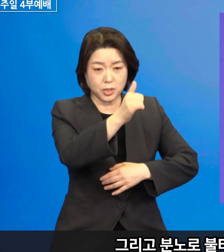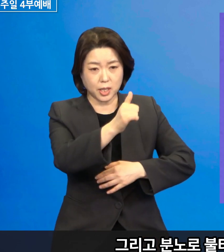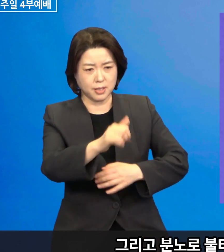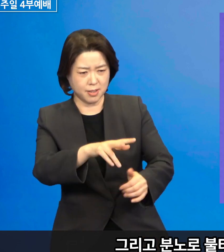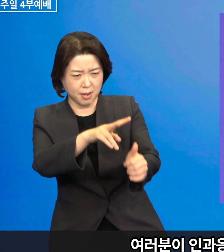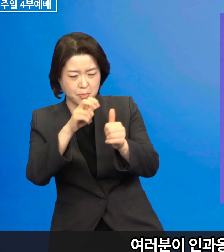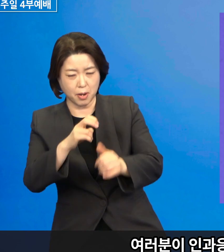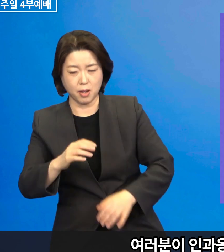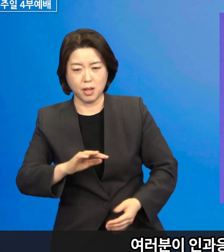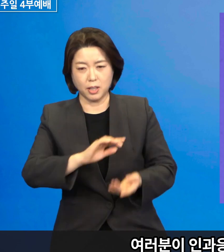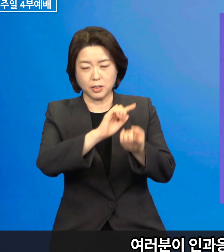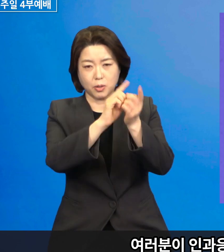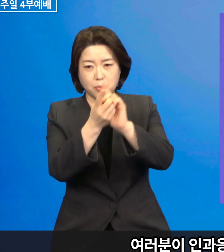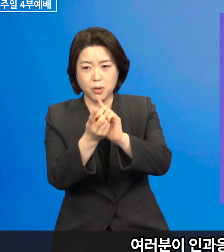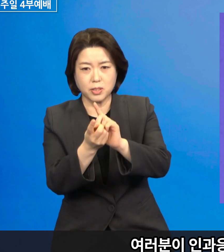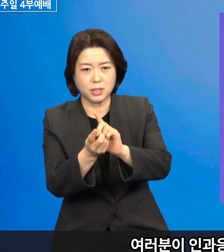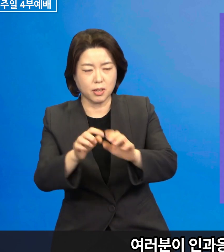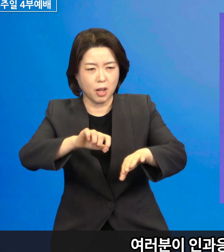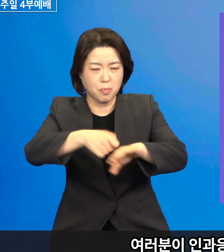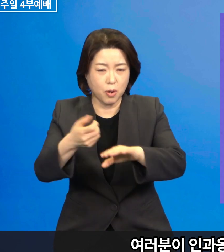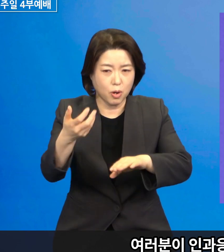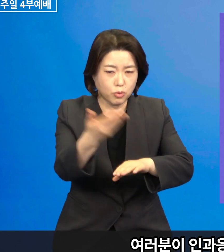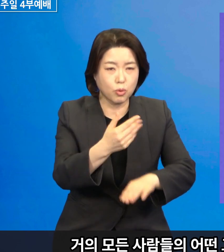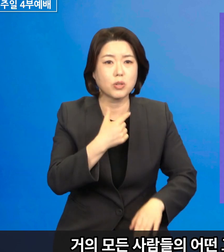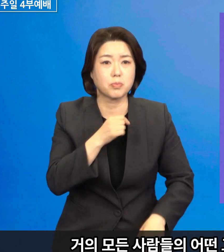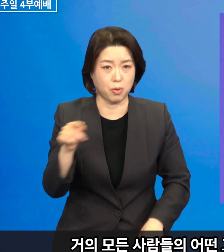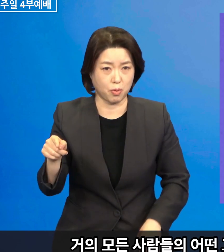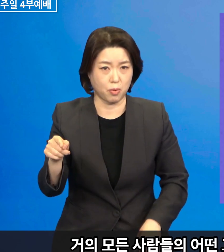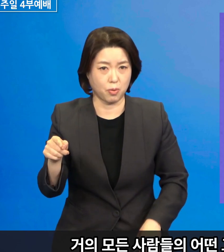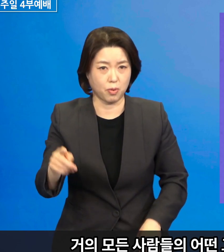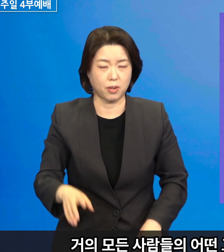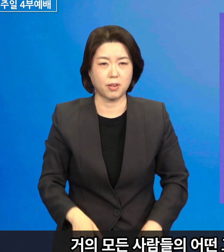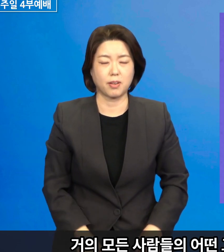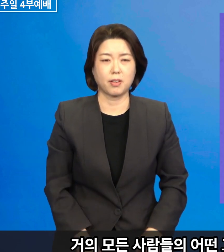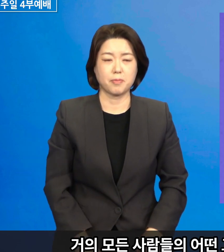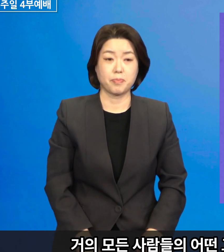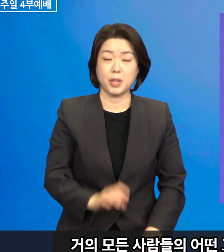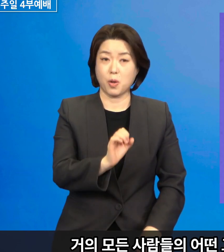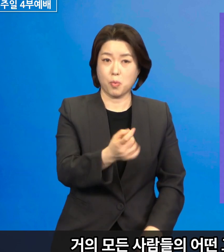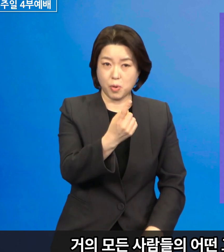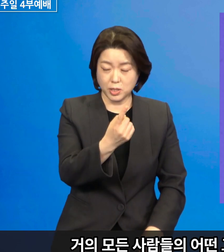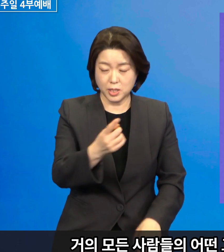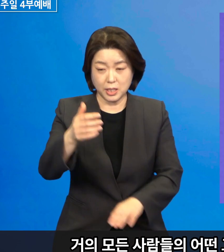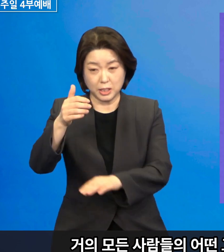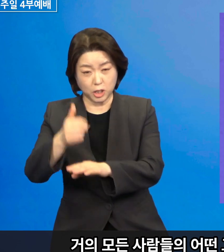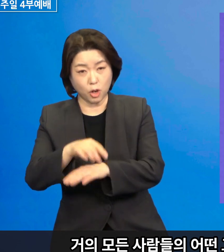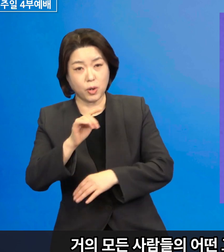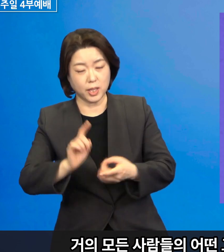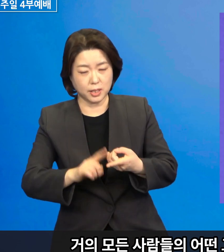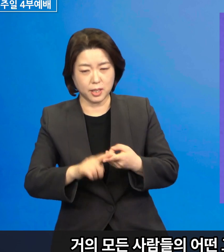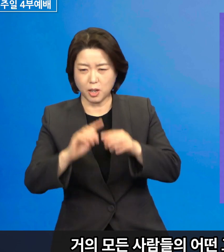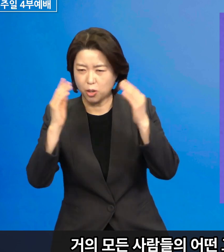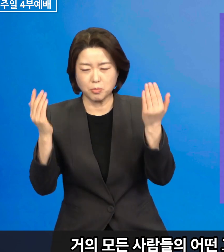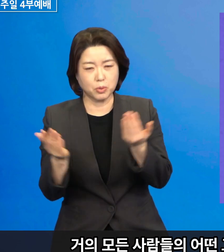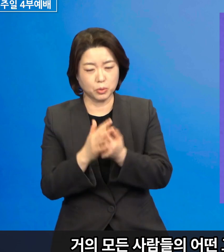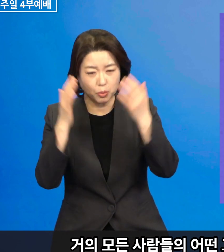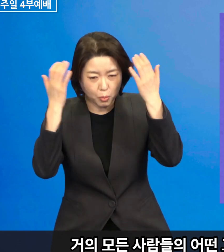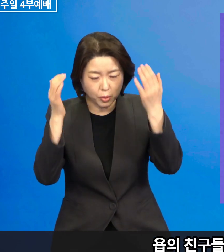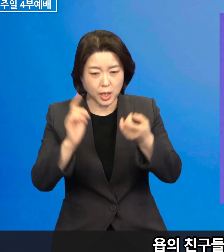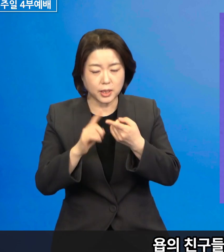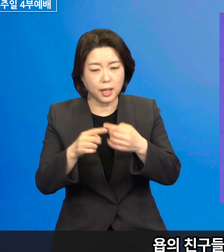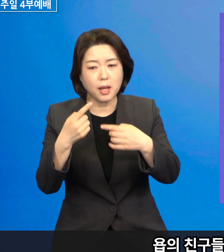된 것입니다. 여러분, 인과응보라고 하는 것은 거의 모든 사람들의 어떤 고난에 대한 해석